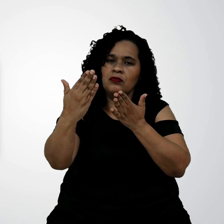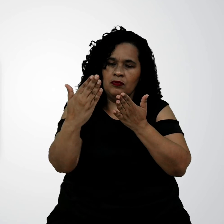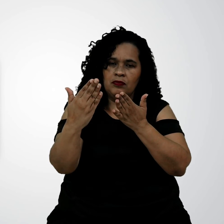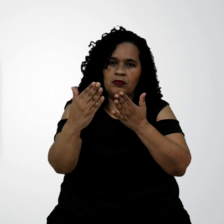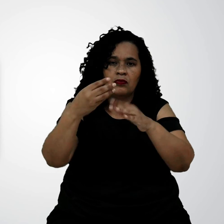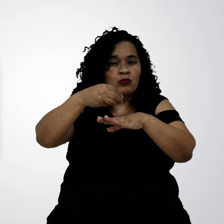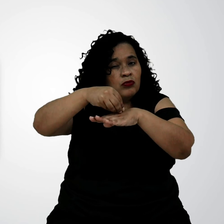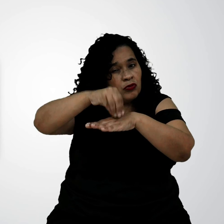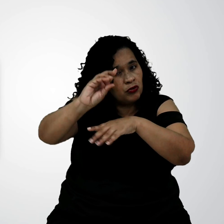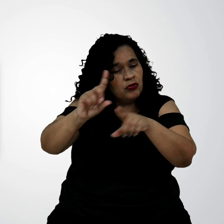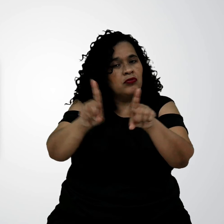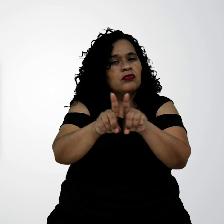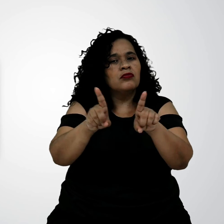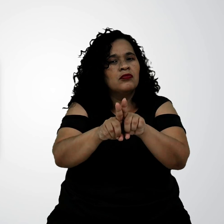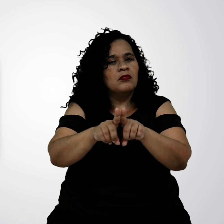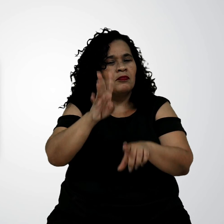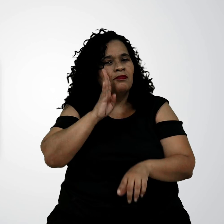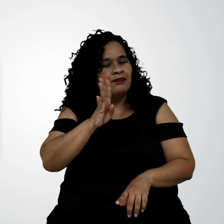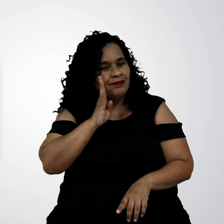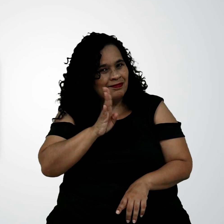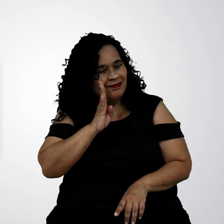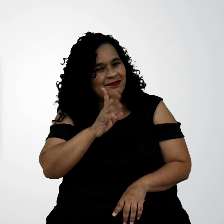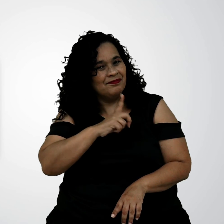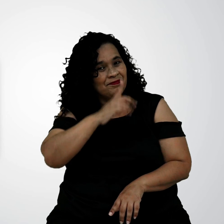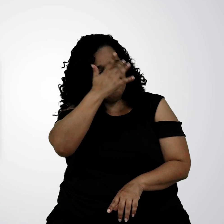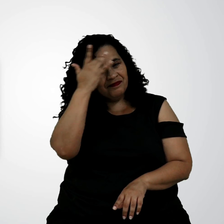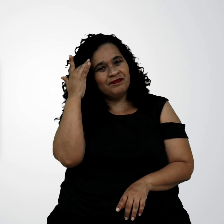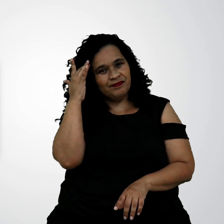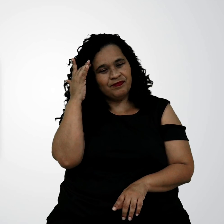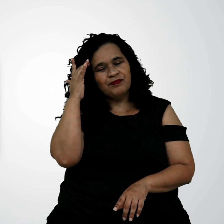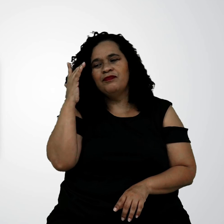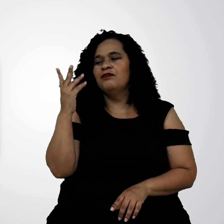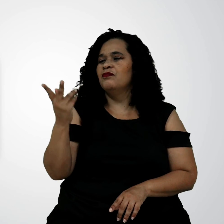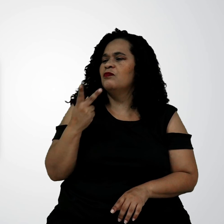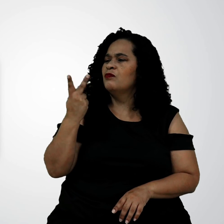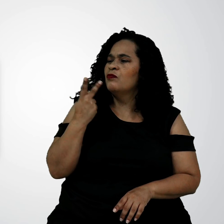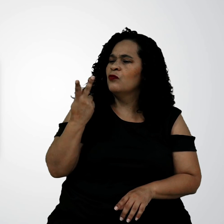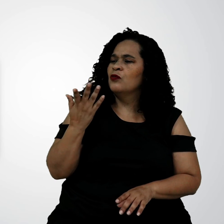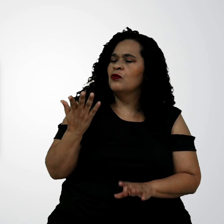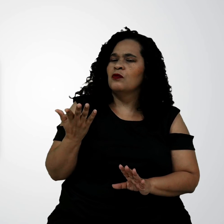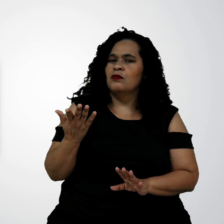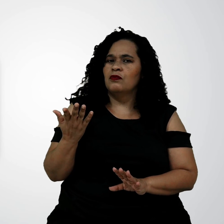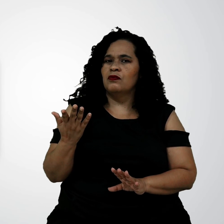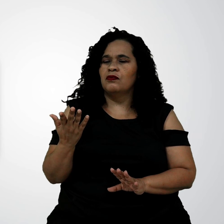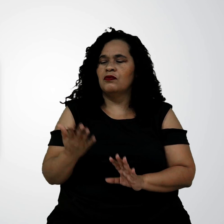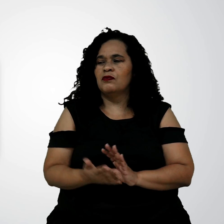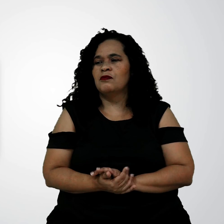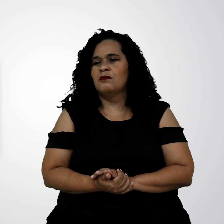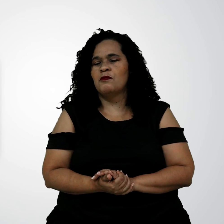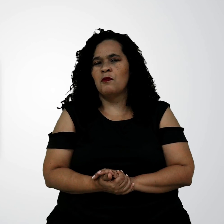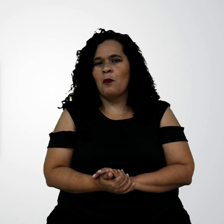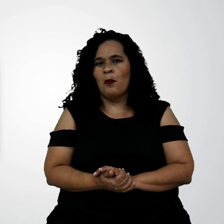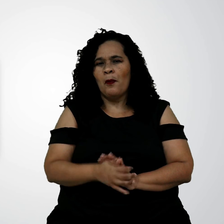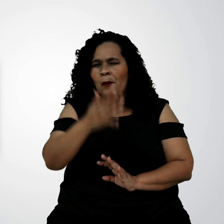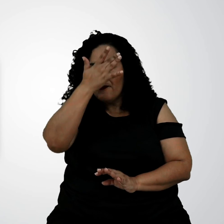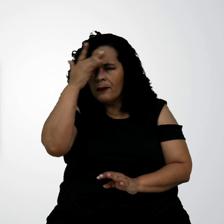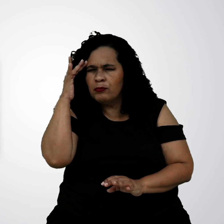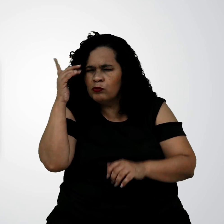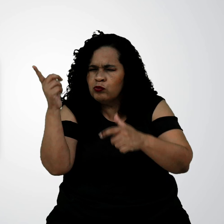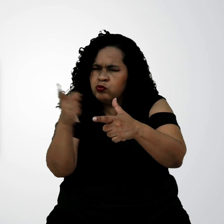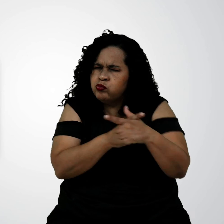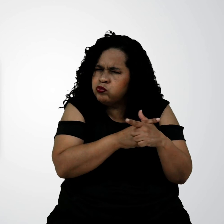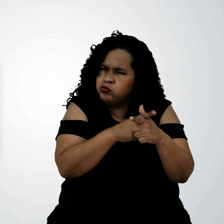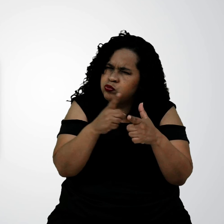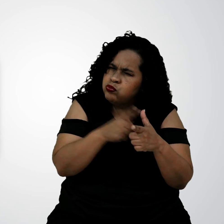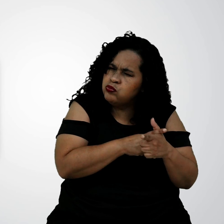legal, aproveitando o vídeo, é que tem gente que fala assim, ó, gente que está na pindaíba, gente que está endividado, e fala assim,